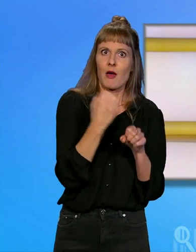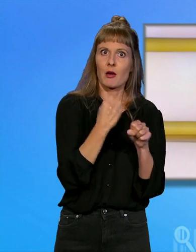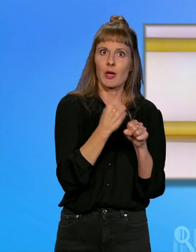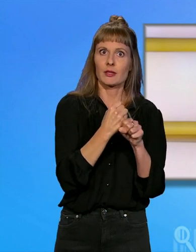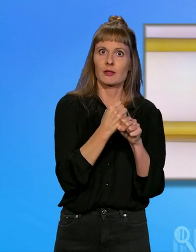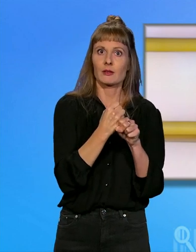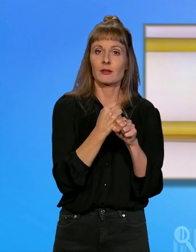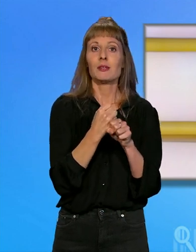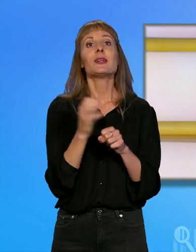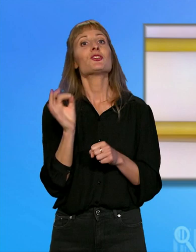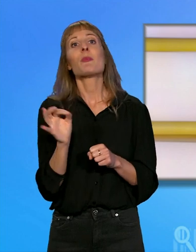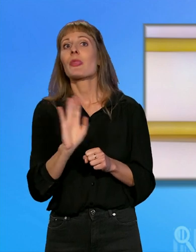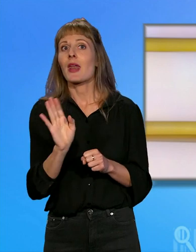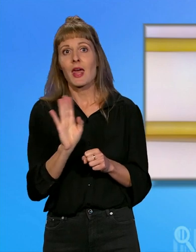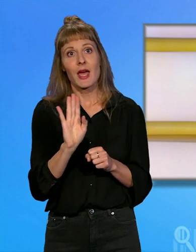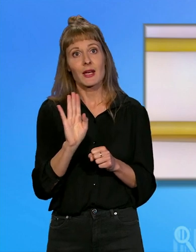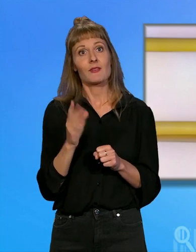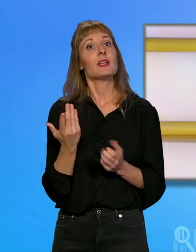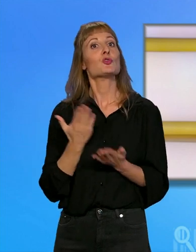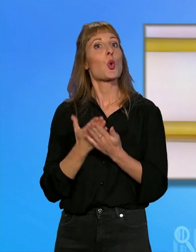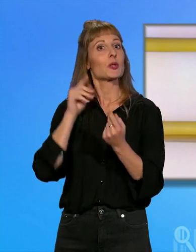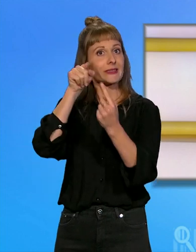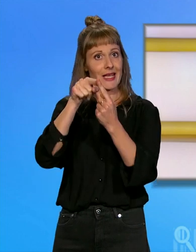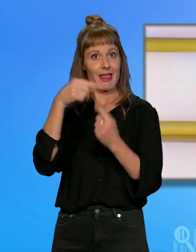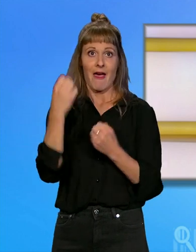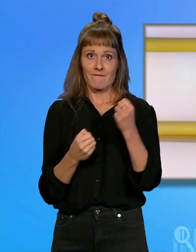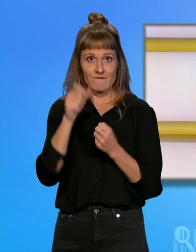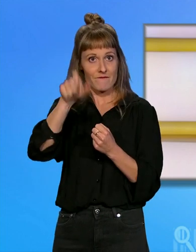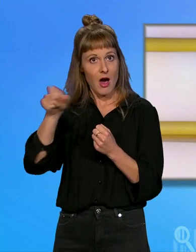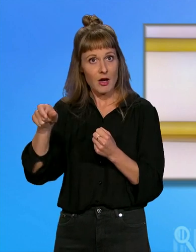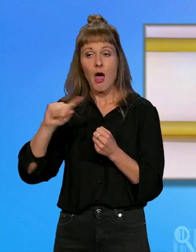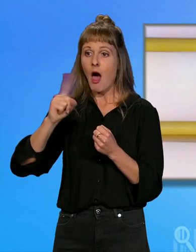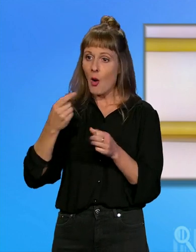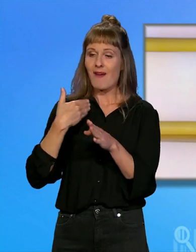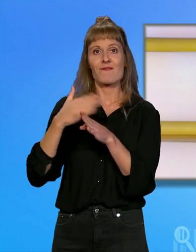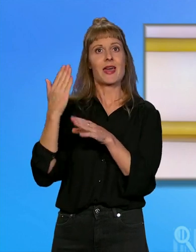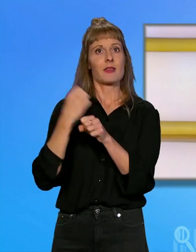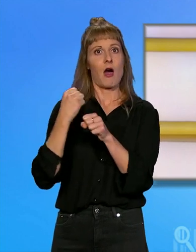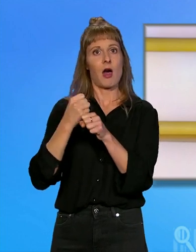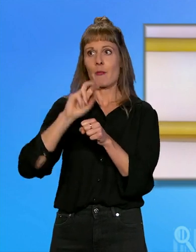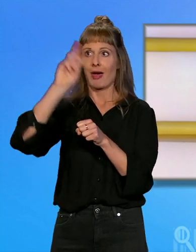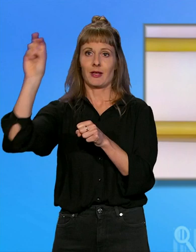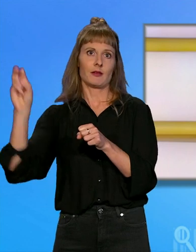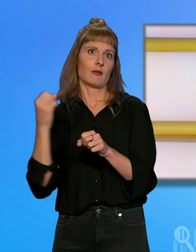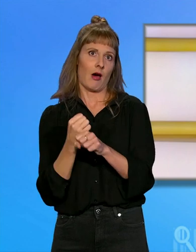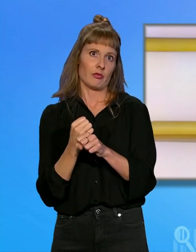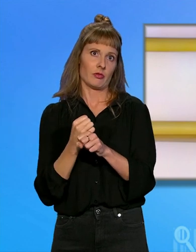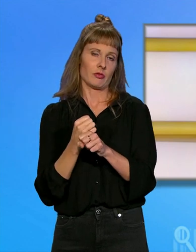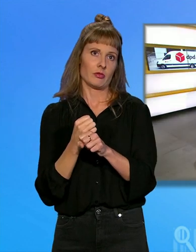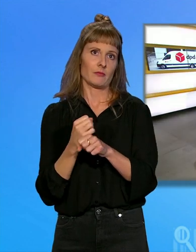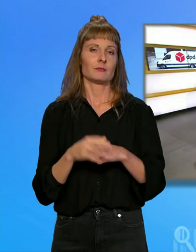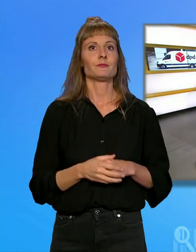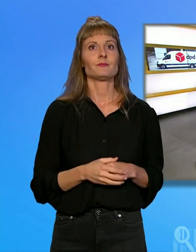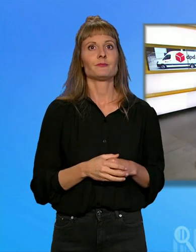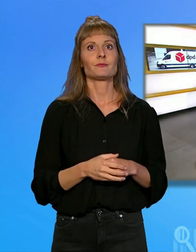sagen, okay, das Gebiet machen wir nicht mehr. Die Fahrer sind auch weiterhin, dann werden wir versuchen, dazu vermitteln, dass die weiterhin für DPD tätig sein können. Aber Frank, ich